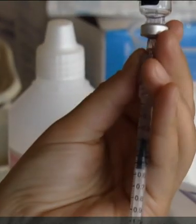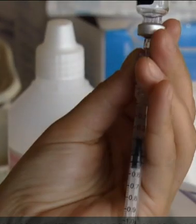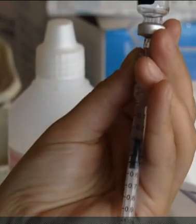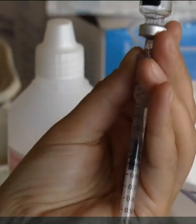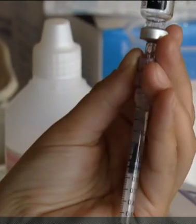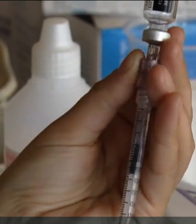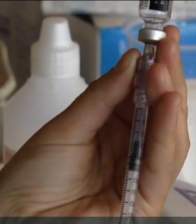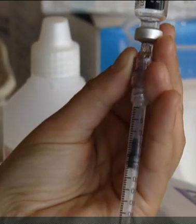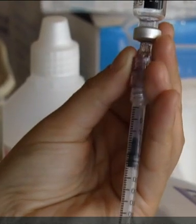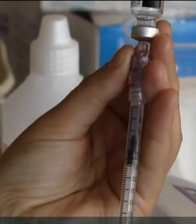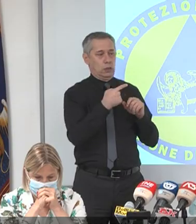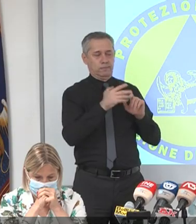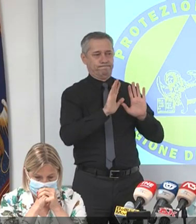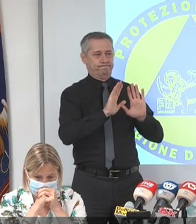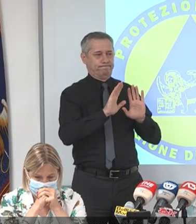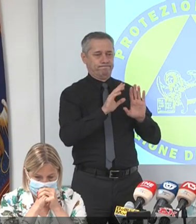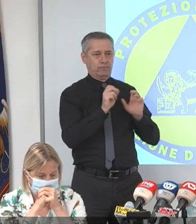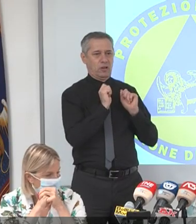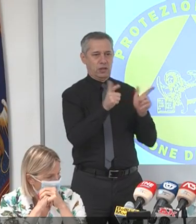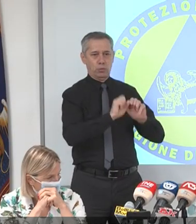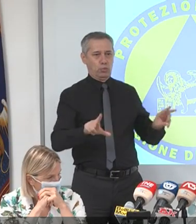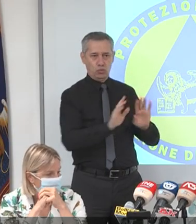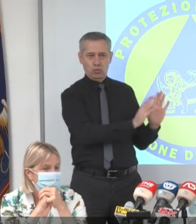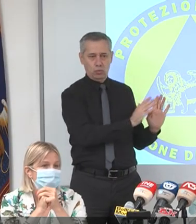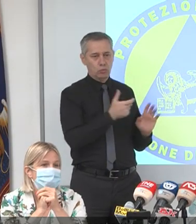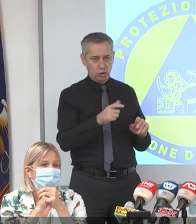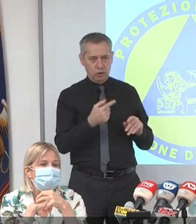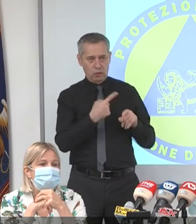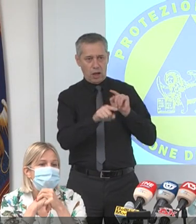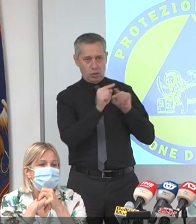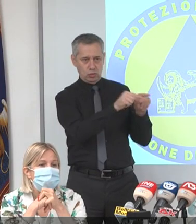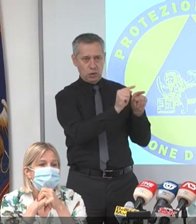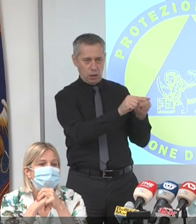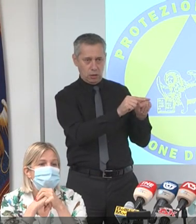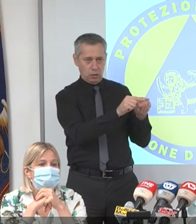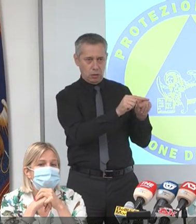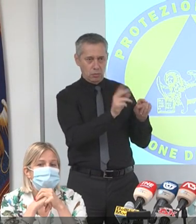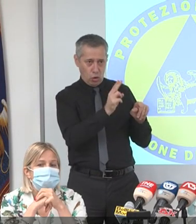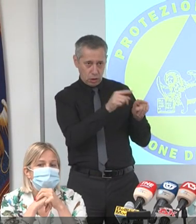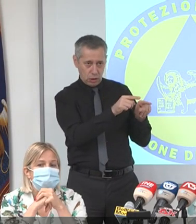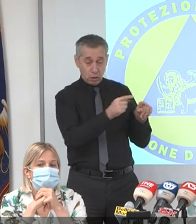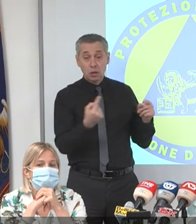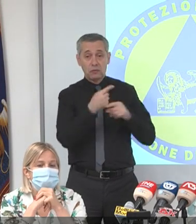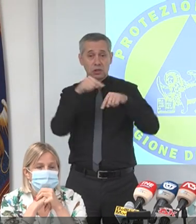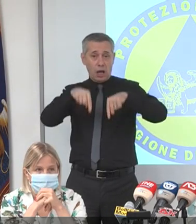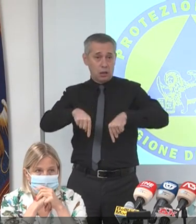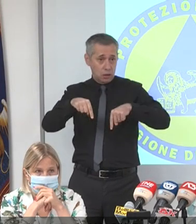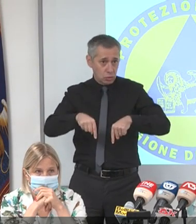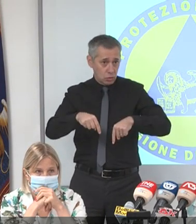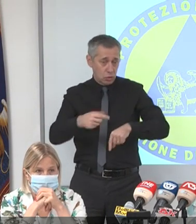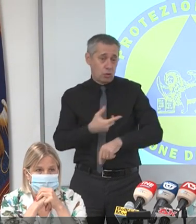con correlazione temporale. Attualmente in Veneto non abbiamo nessuna correlazione causale tra morte e